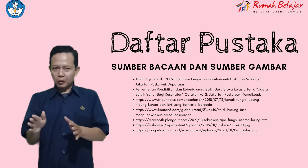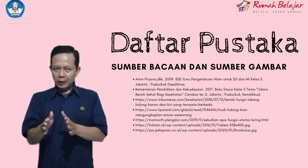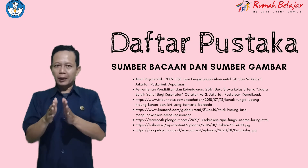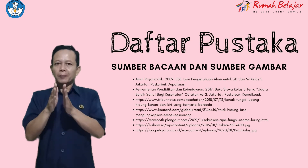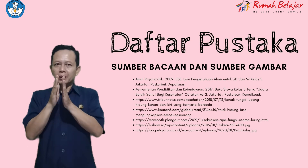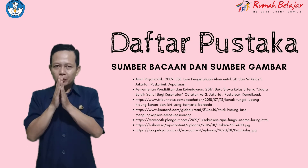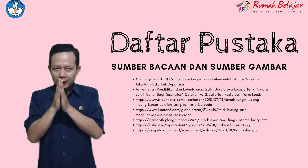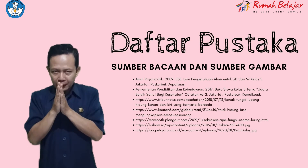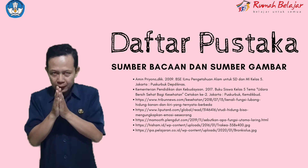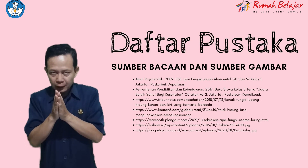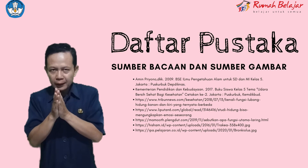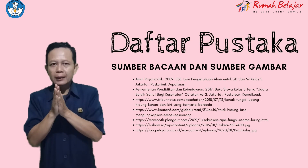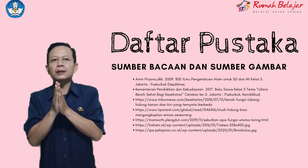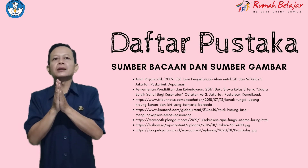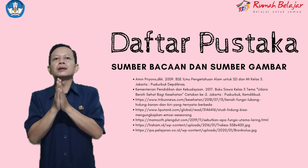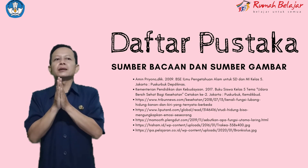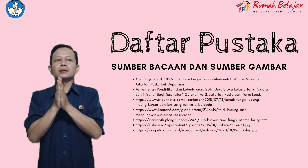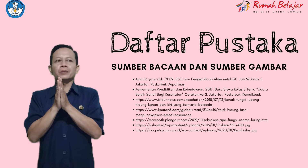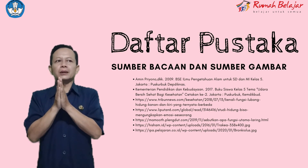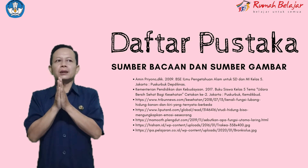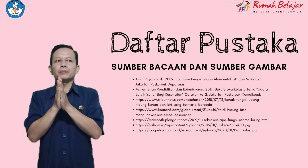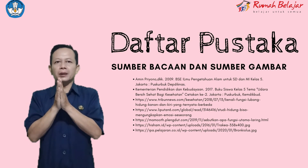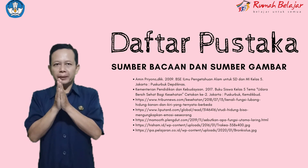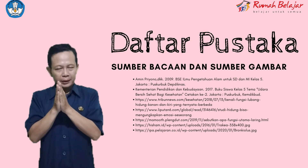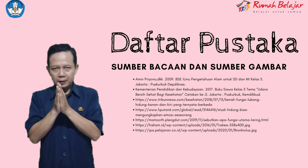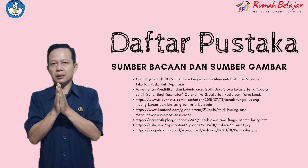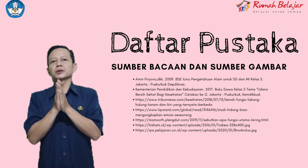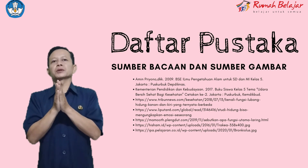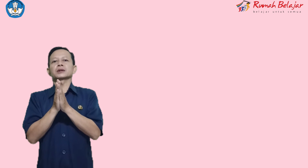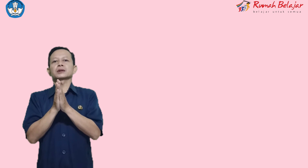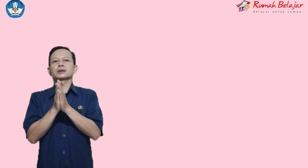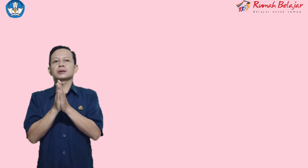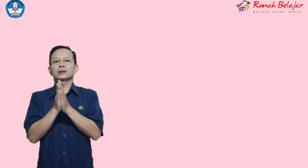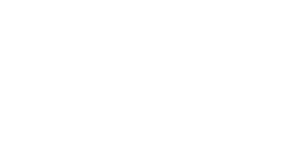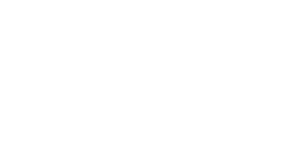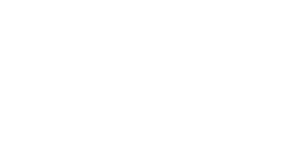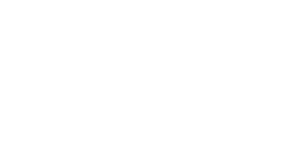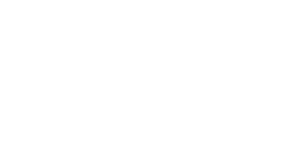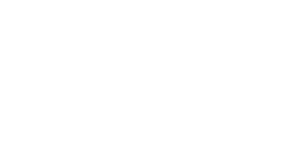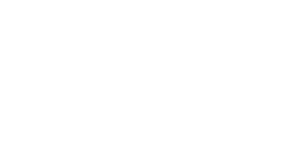Semoga berjumpa lagi nanti di lain kesempatan pada materi selanjutnya.